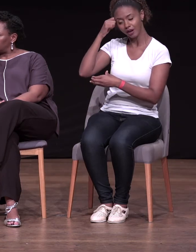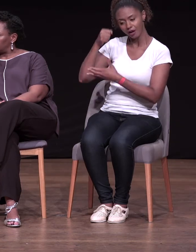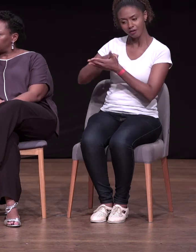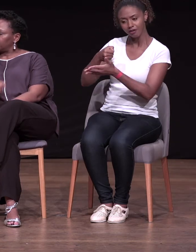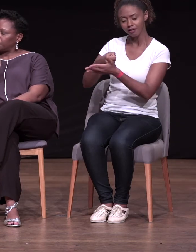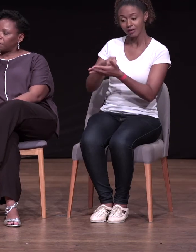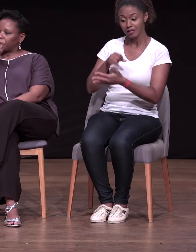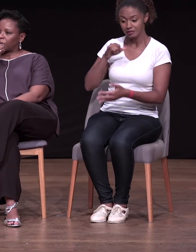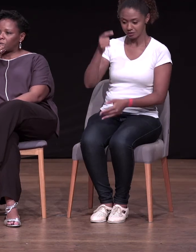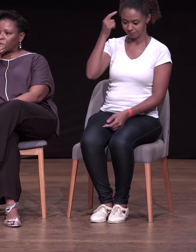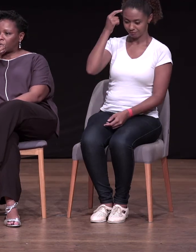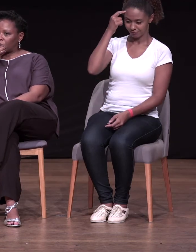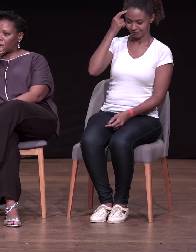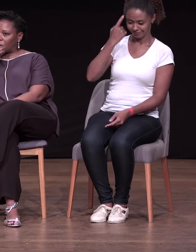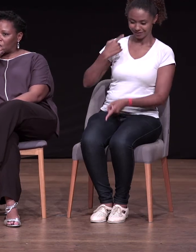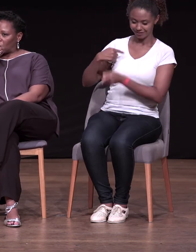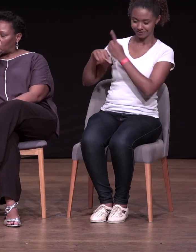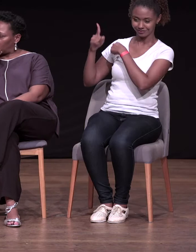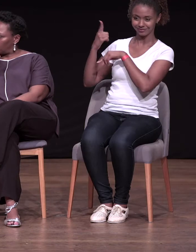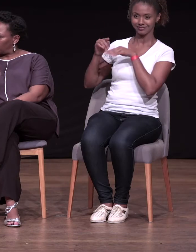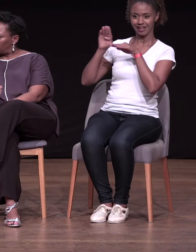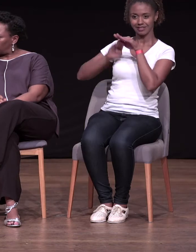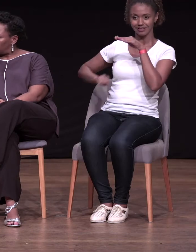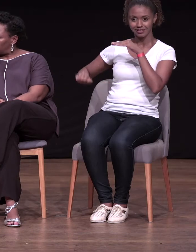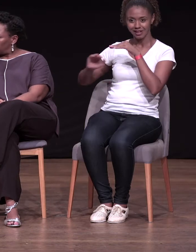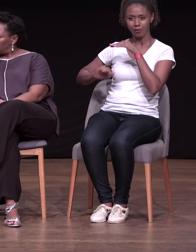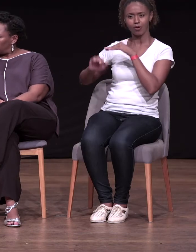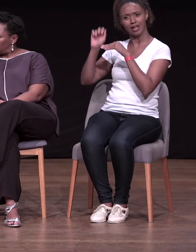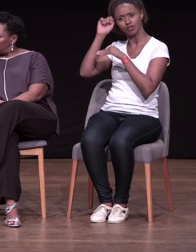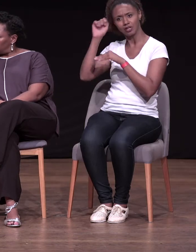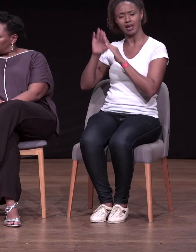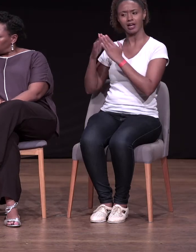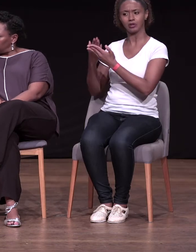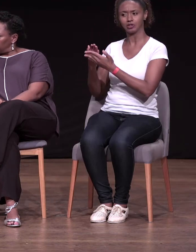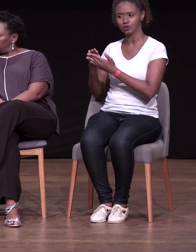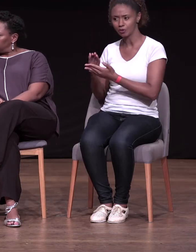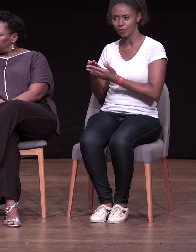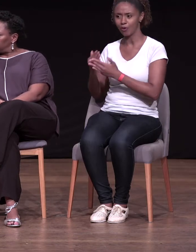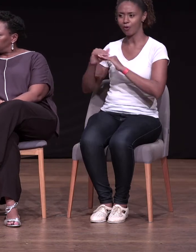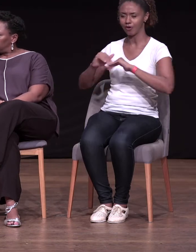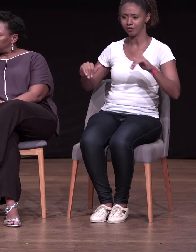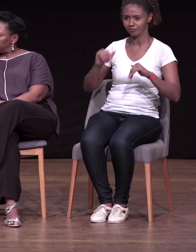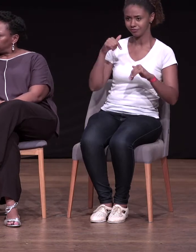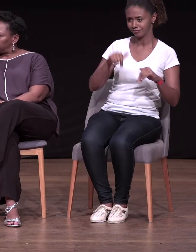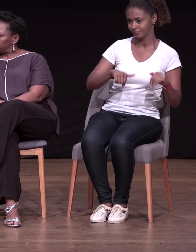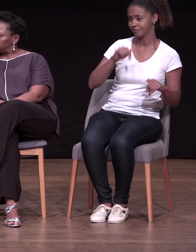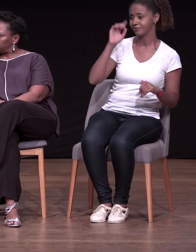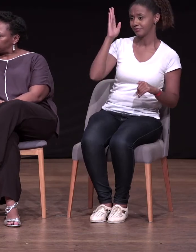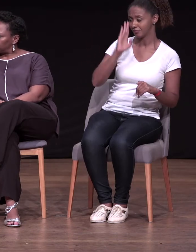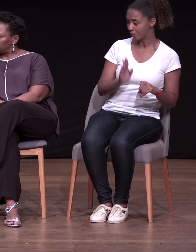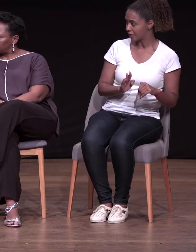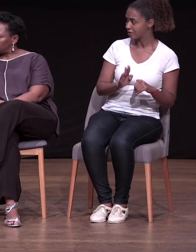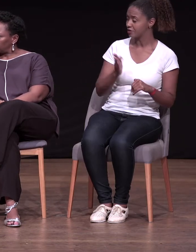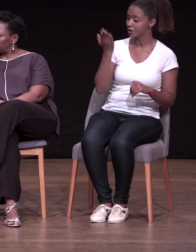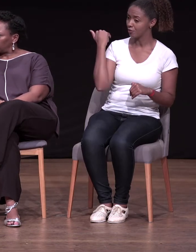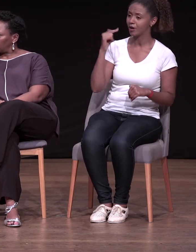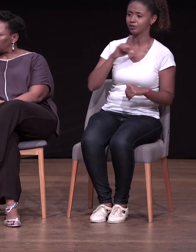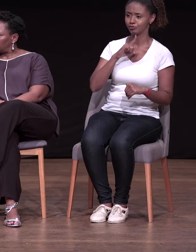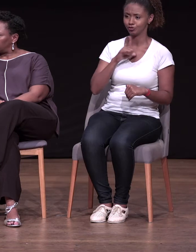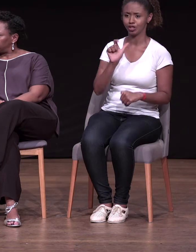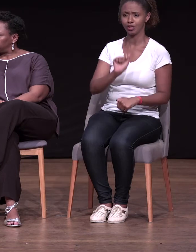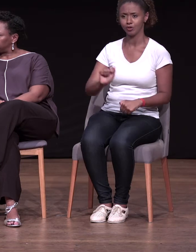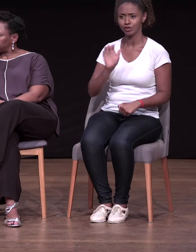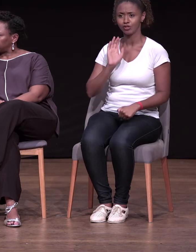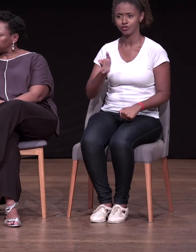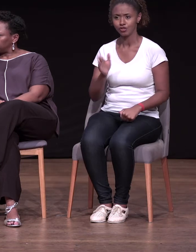retomada desde das Irmandades Negras, as escolas de homens de cor, da Frente Negra Brasileira, que já tinha em suas associações